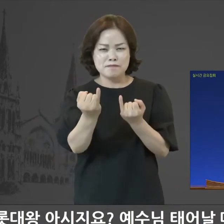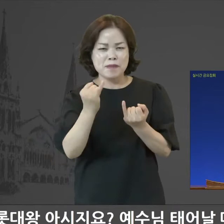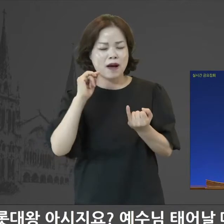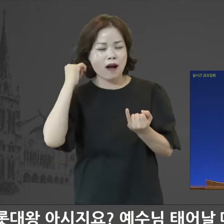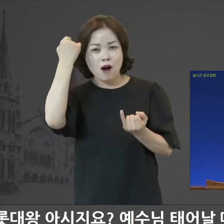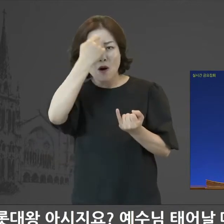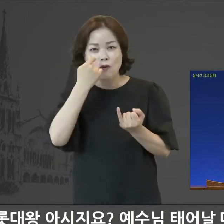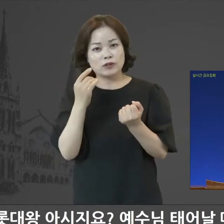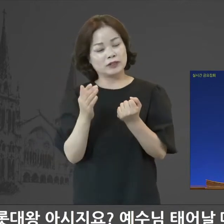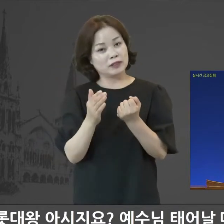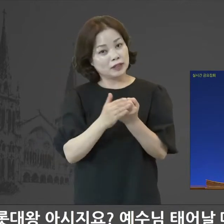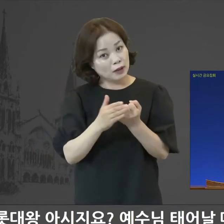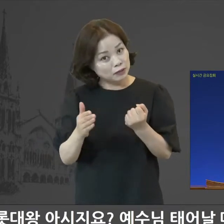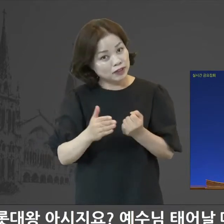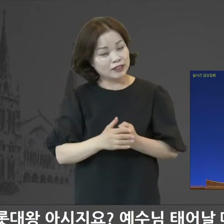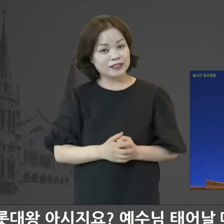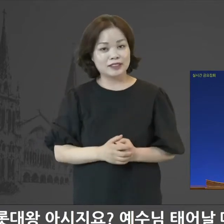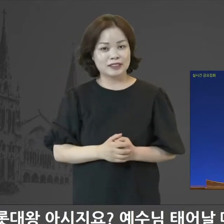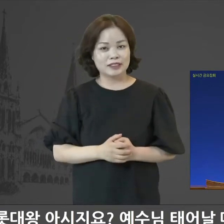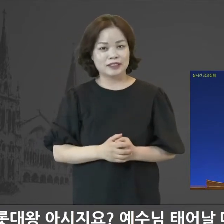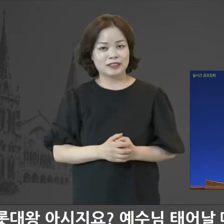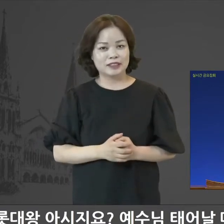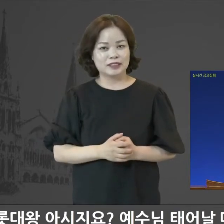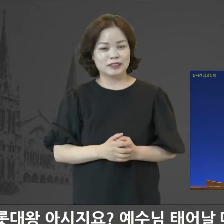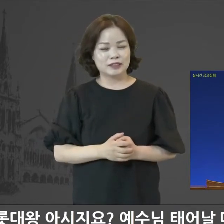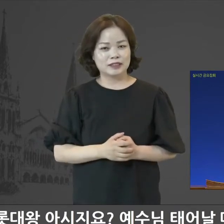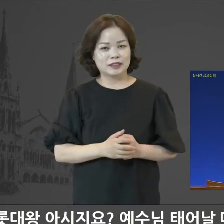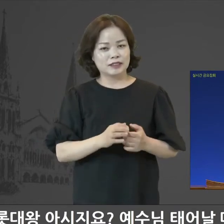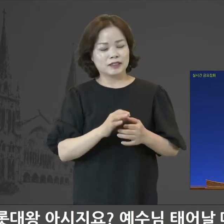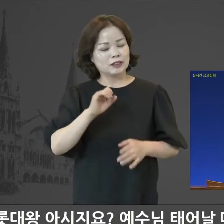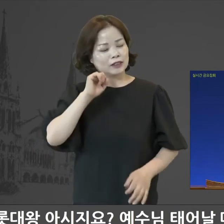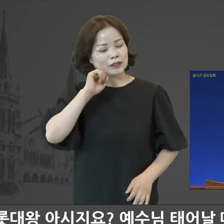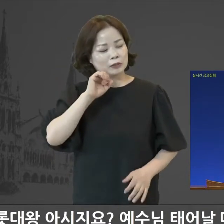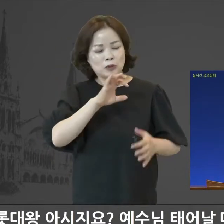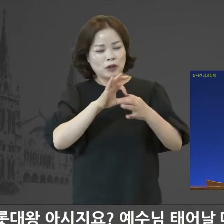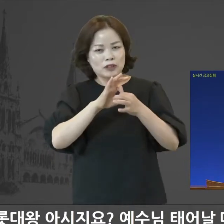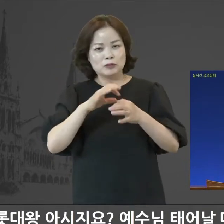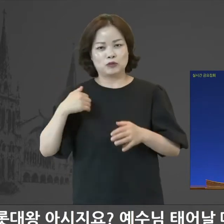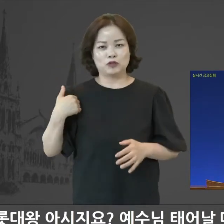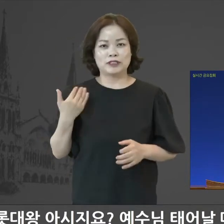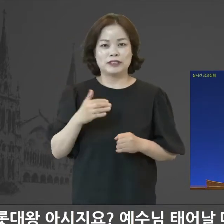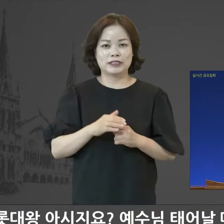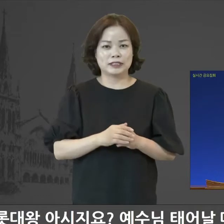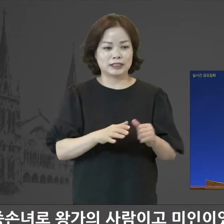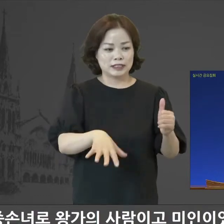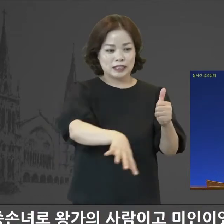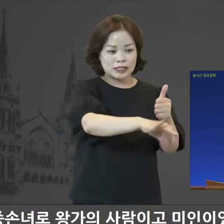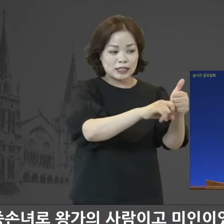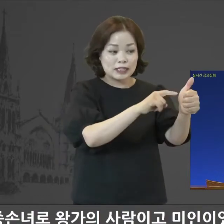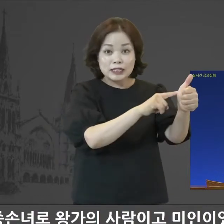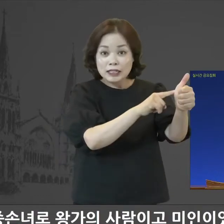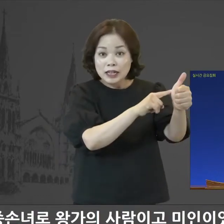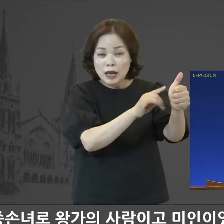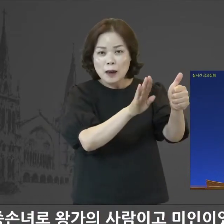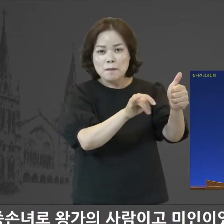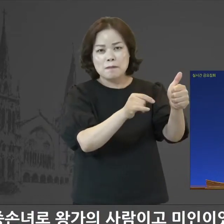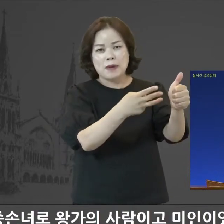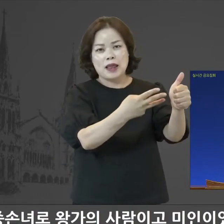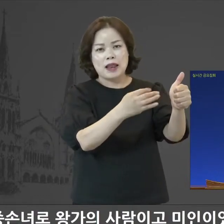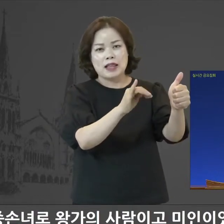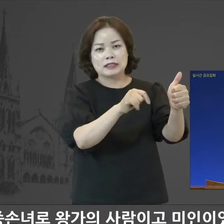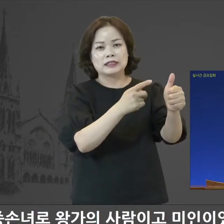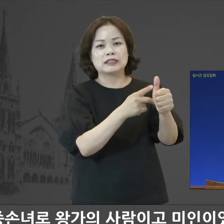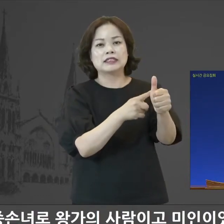미모 때문인지 뭐 꼭 그 연관관계를 찾긴 어려운데 지금 벨릭스가 세 번째